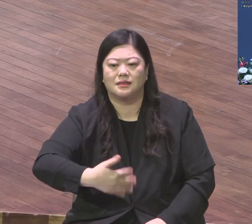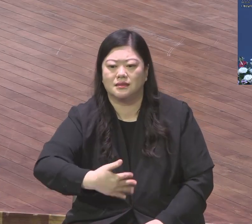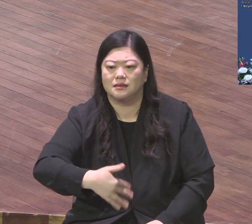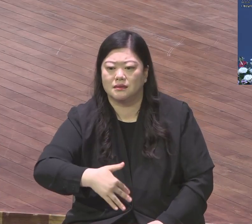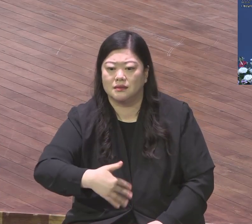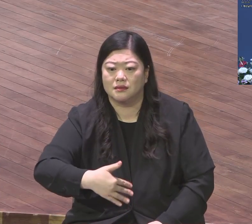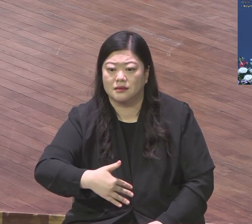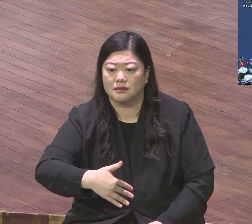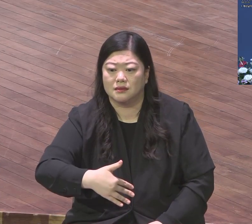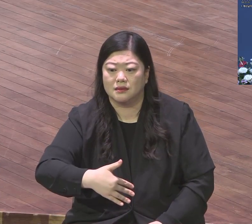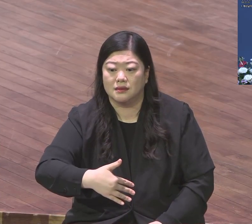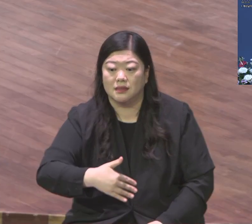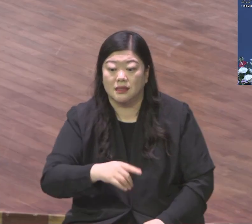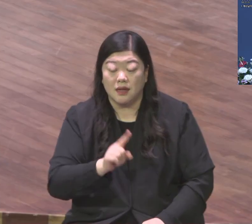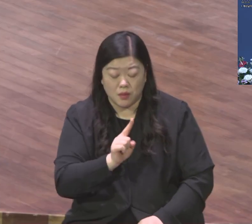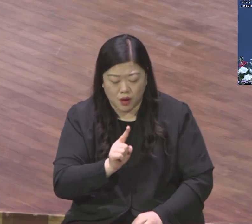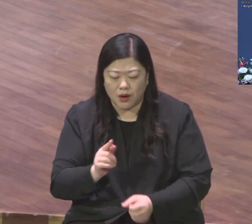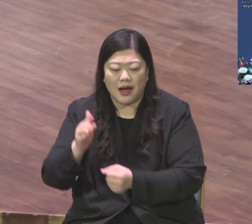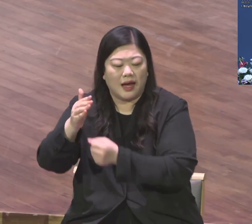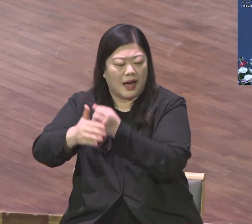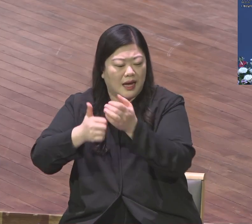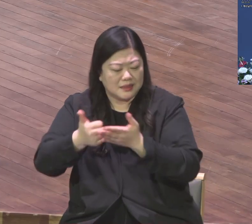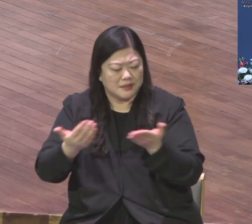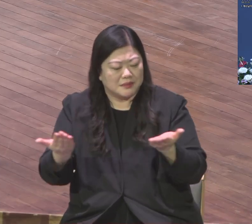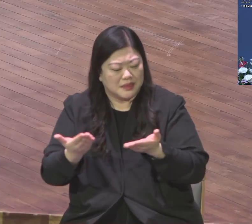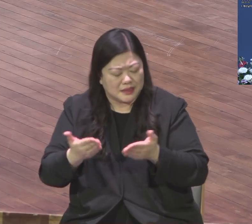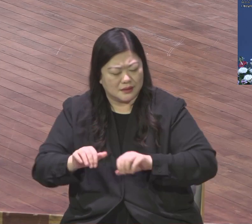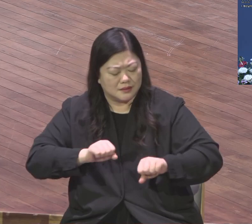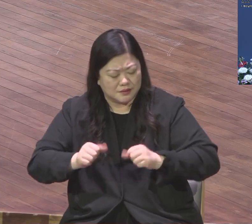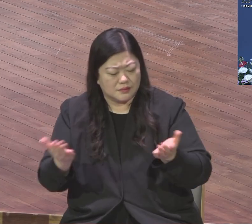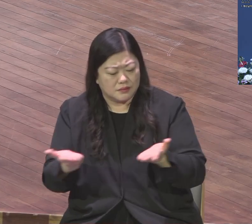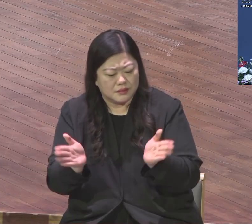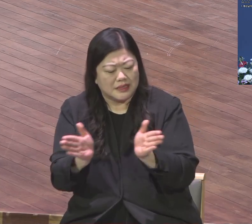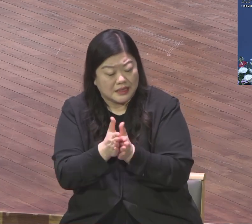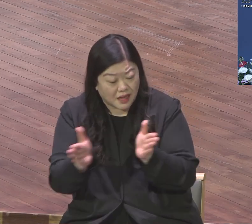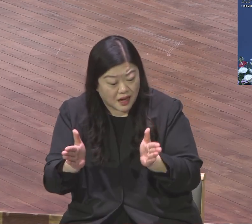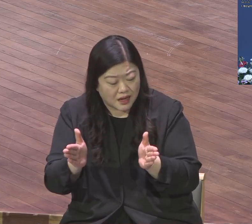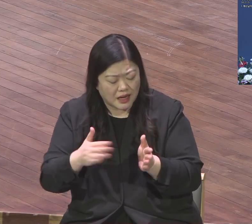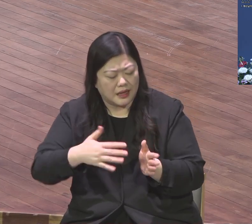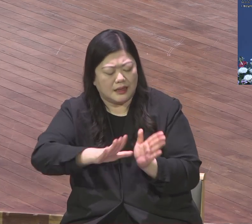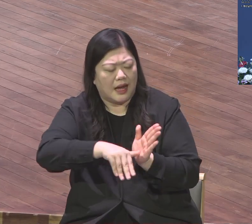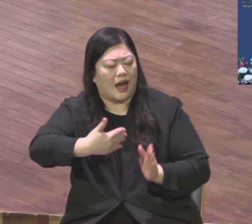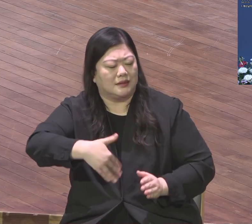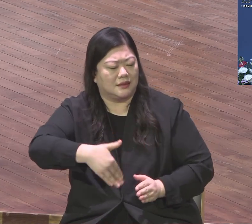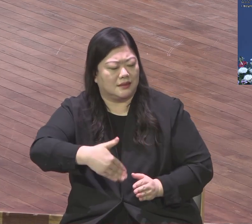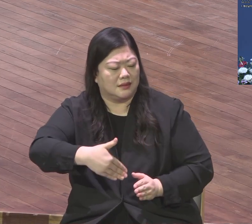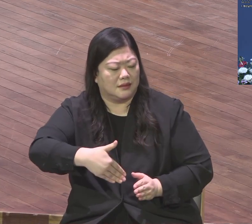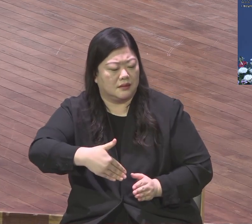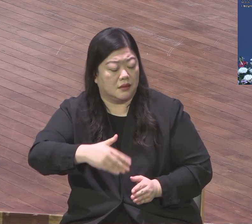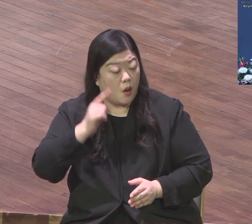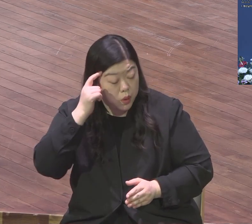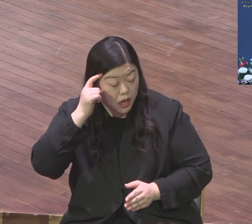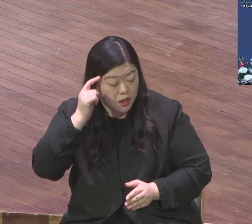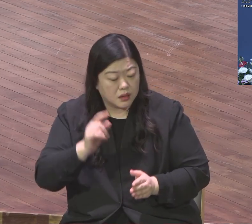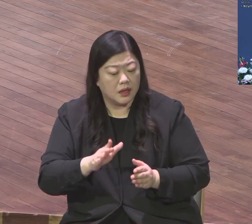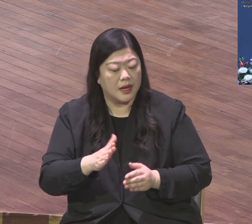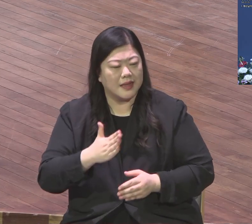행하시고 이거를 무슨 단순히 마리아 요청해서 하는 것이 아니라 하나님의 지시가 떨어져야